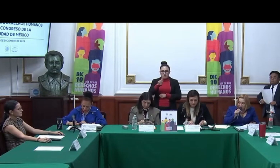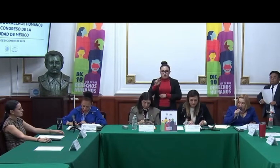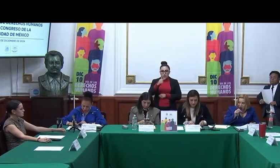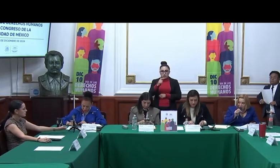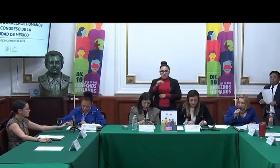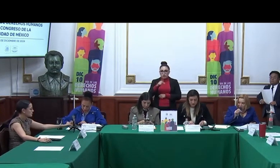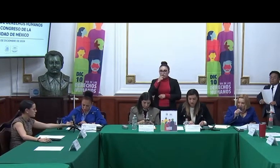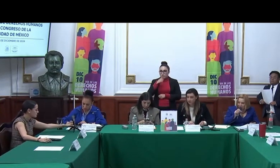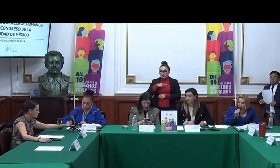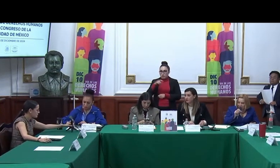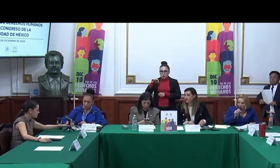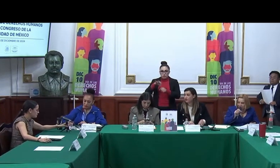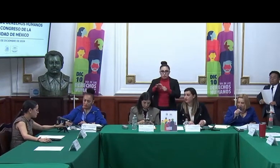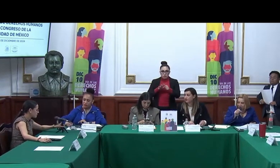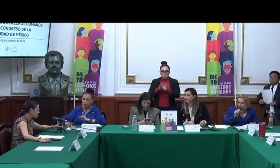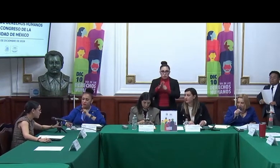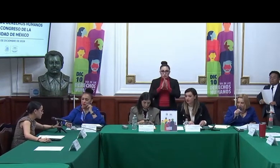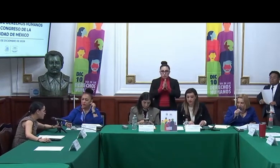sentido de su voto.